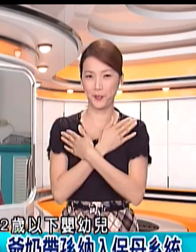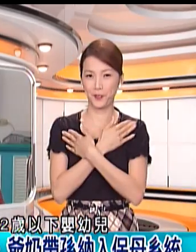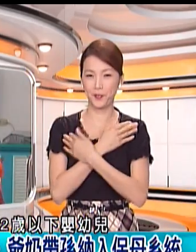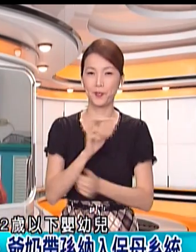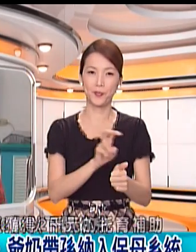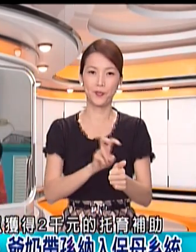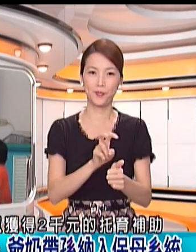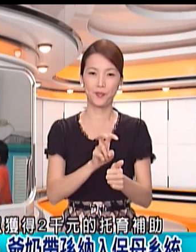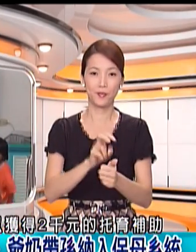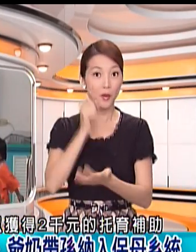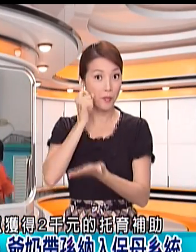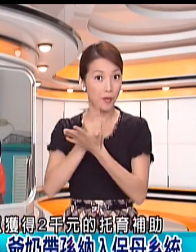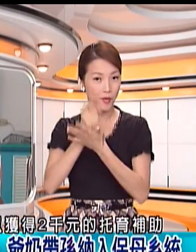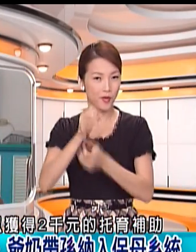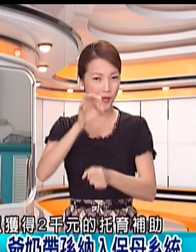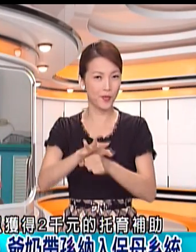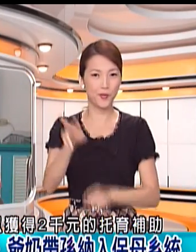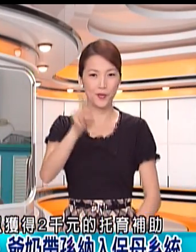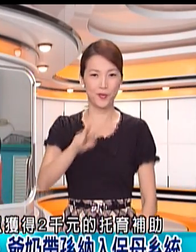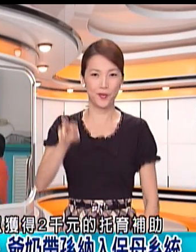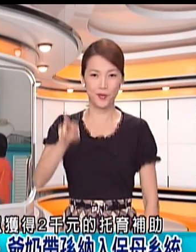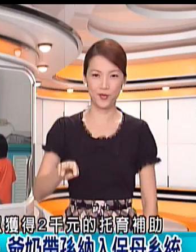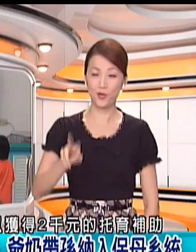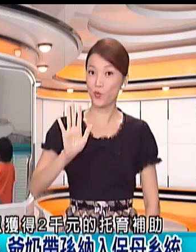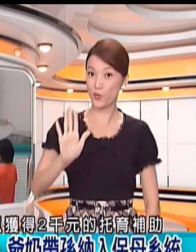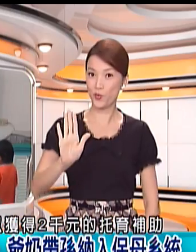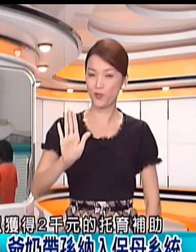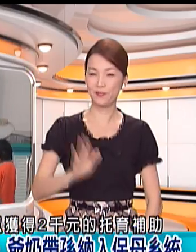婴幼儿，每个月就可以获得2000元的托育补助。